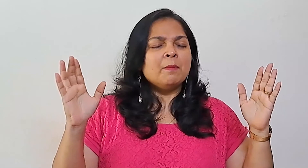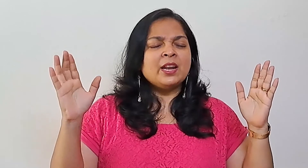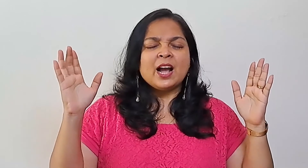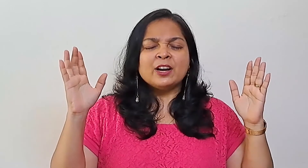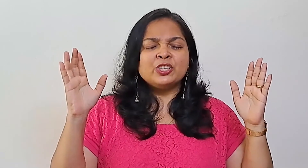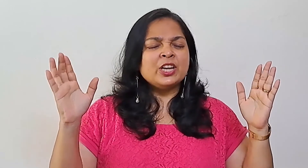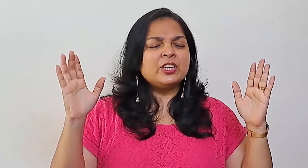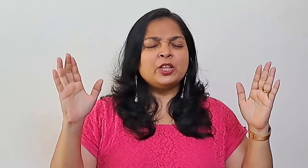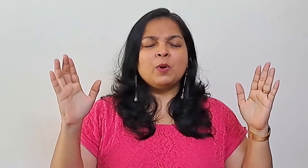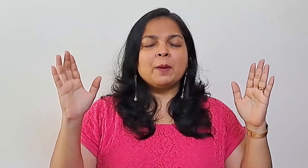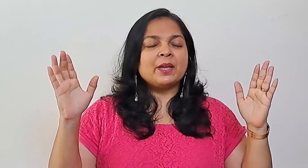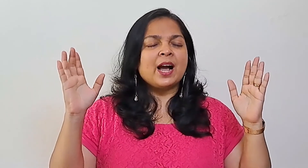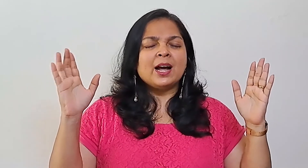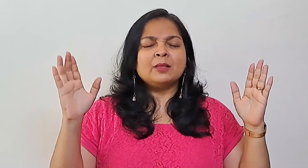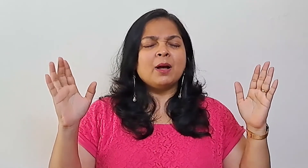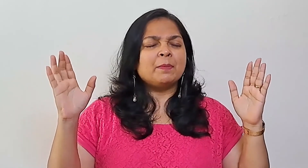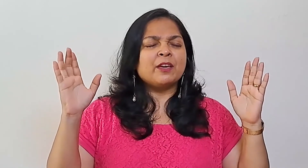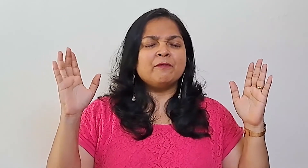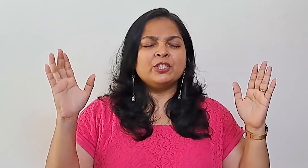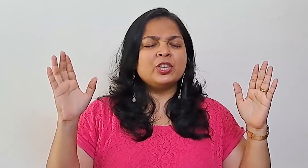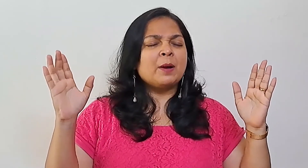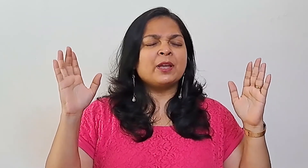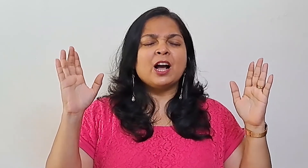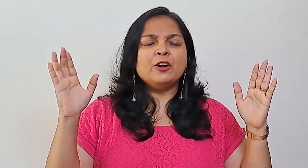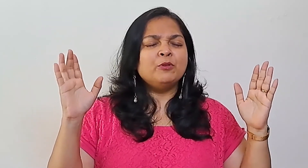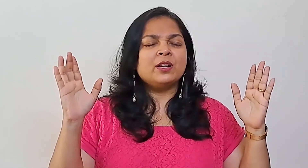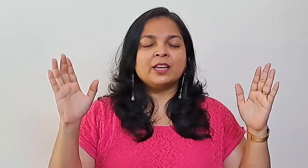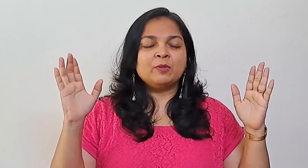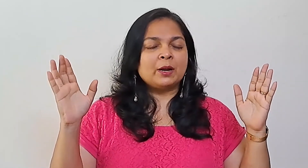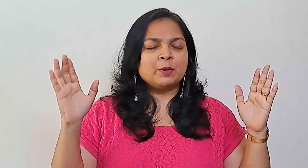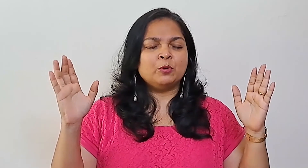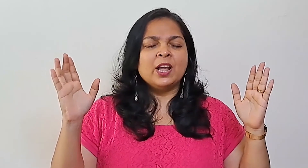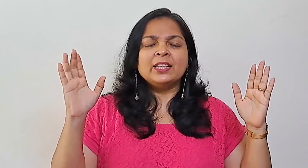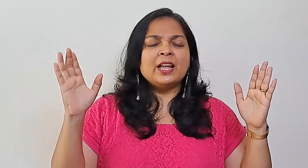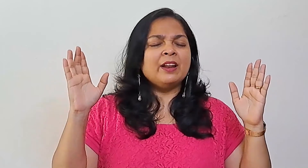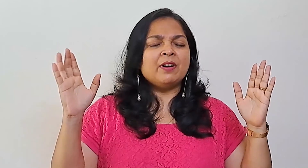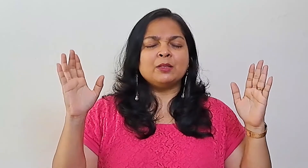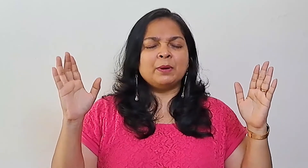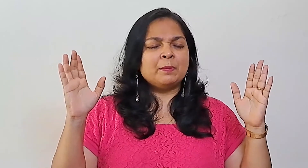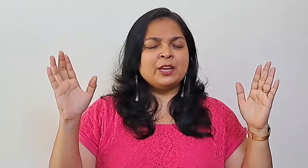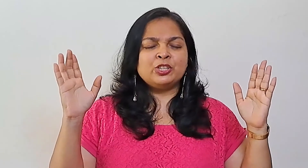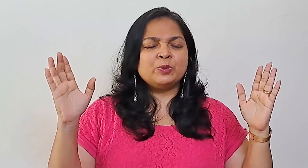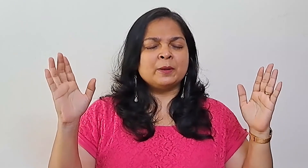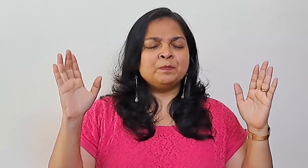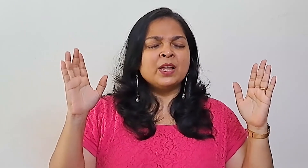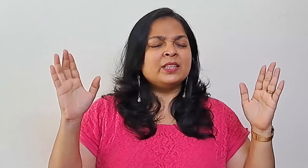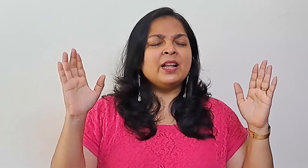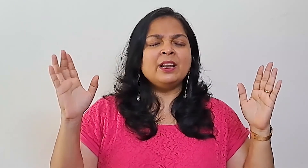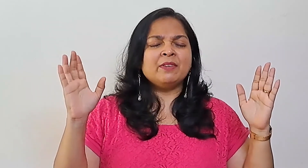ਹਨ। ਮੈਂ ਇਹਨਾਂ ਨੂੰ ਆਸ਼ੀਸ਼ ਦਿੰਦੀ ਹਾਂ ਤੁਹਾਡੇ ਆਤਮਾ, ਤੁਹਾਡੇ ਵਚਨ, ਤੁਹਾਡੇ ਅਨੁਗ੍ਰਹਿ ਦੇ ਲਈ। ਧੰਨਵਾਦ ਪਿਤਾ